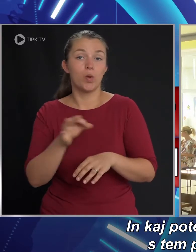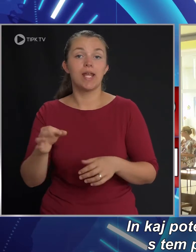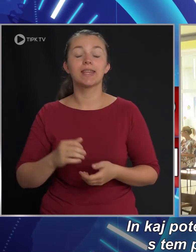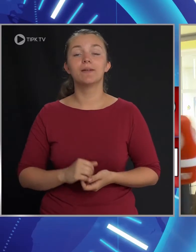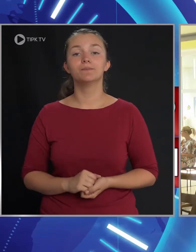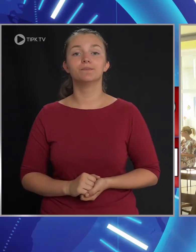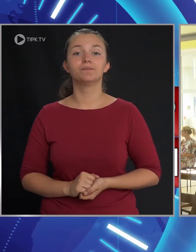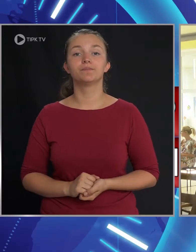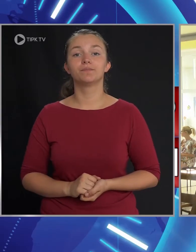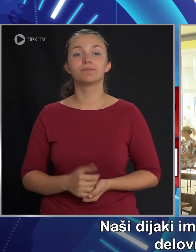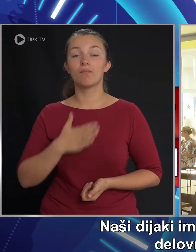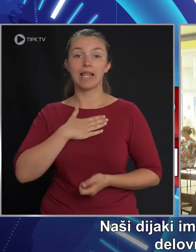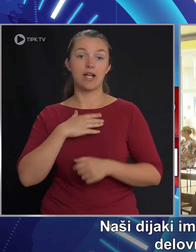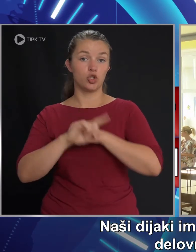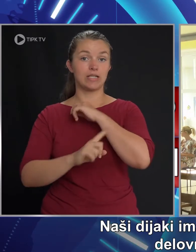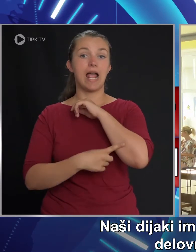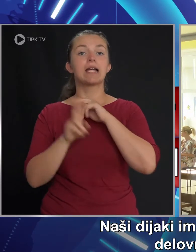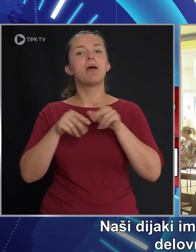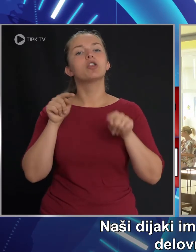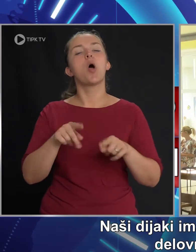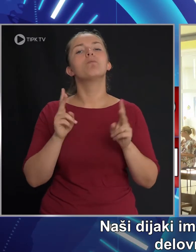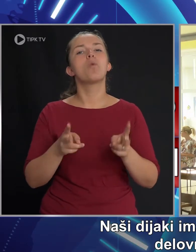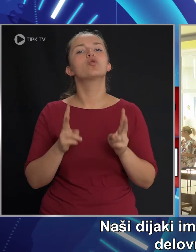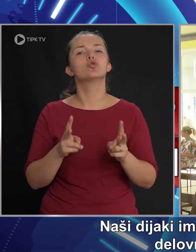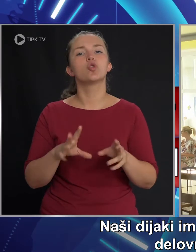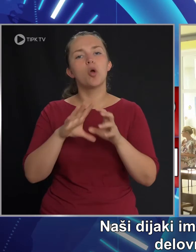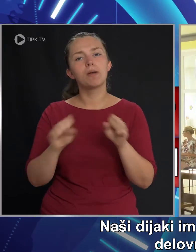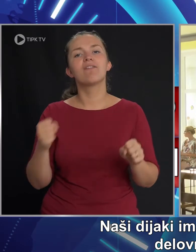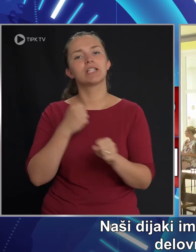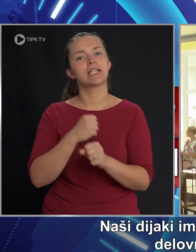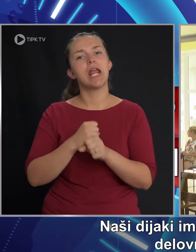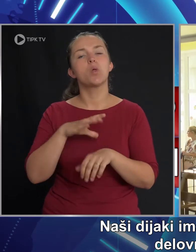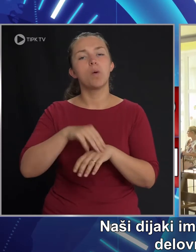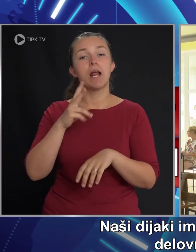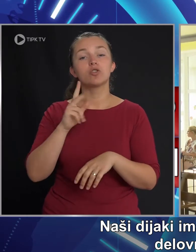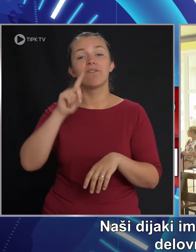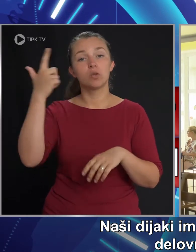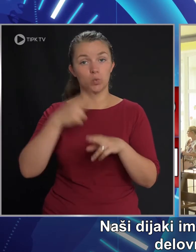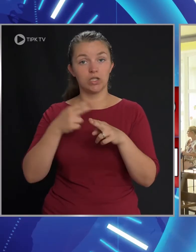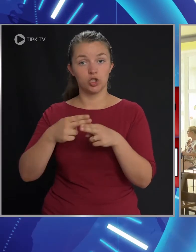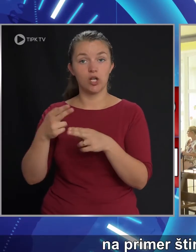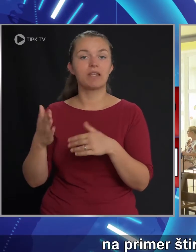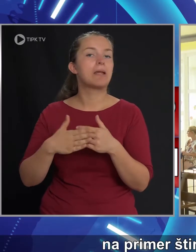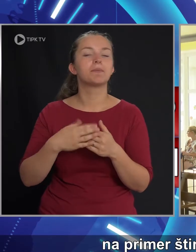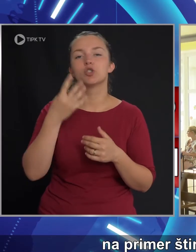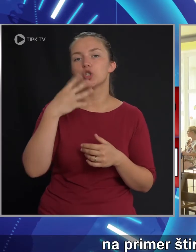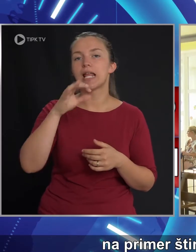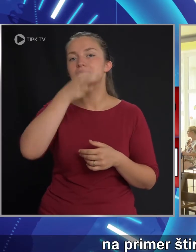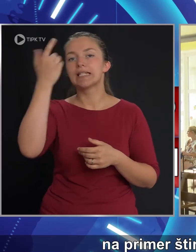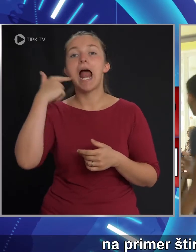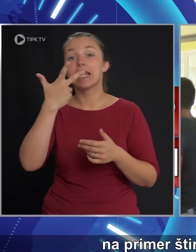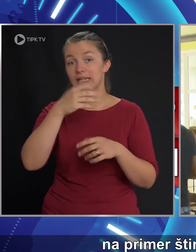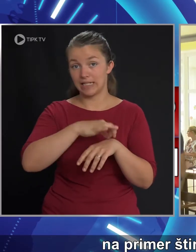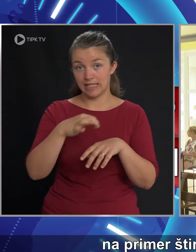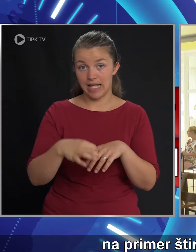koncu projekta? Naši dijaki imajo tako možnost opraviti delovno prakso v tujini, naprimer 14